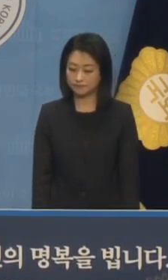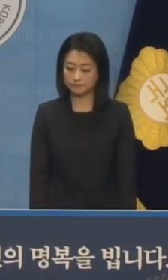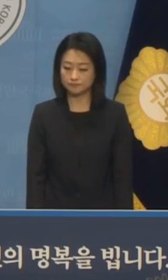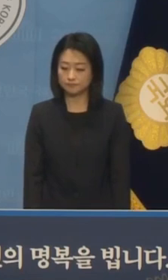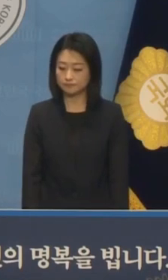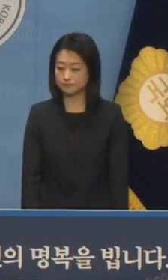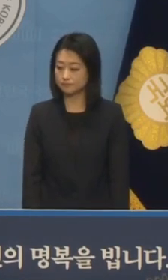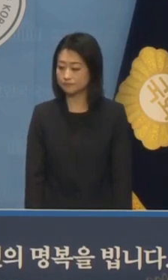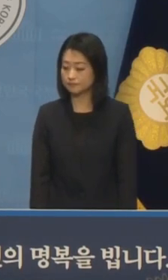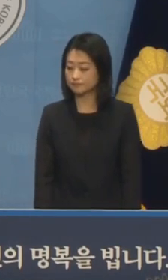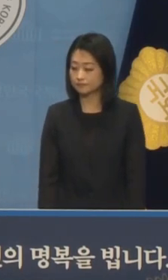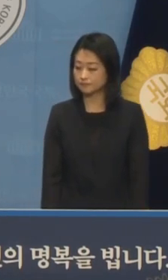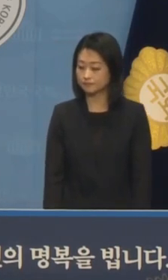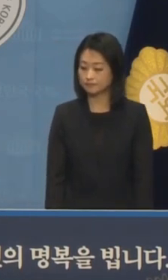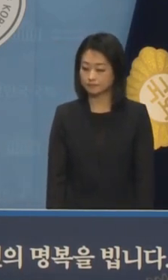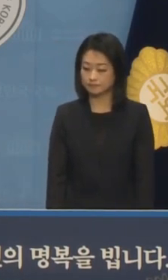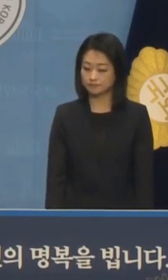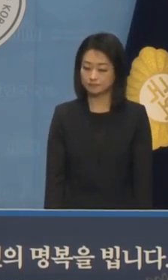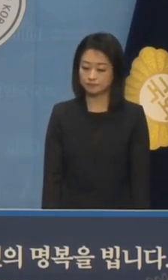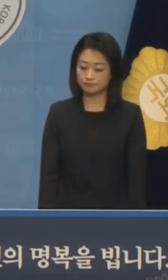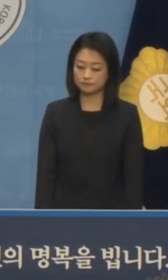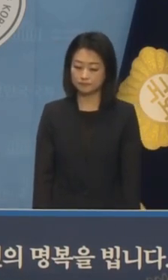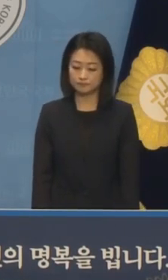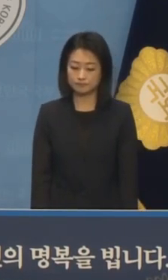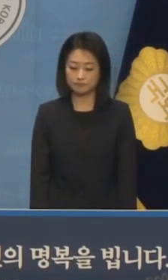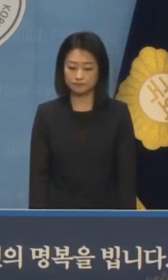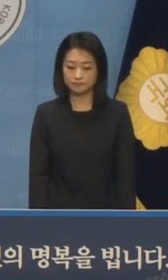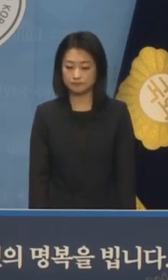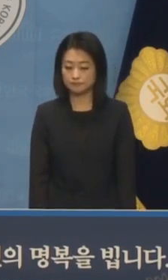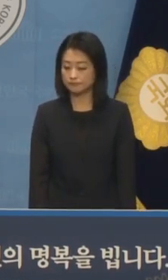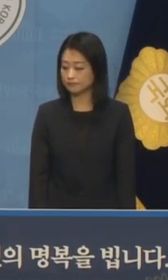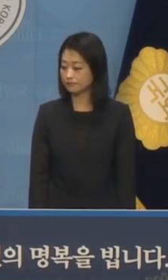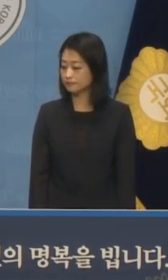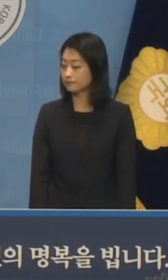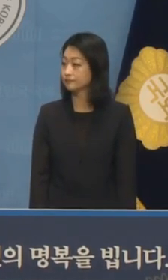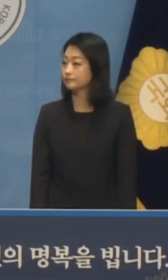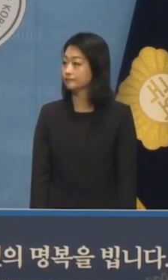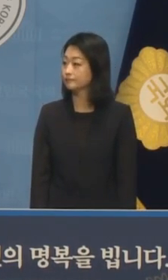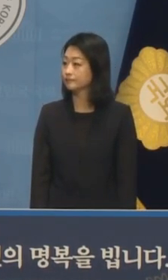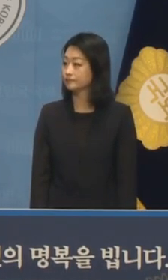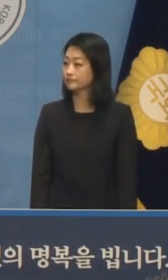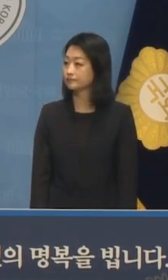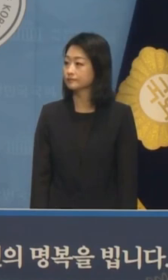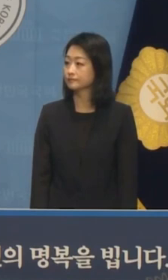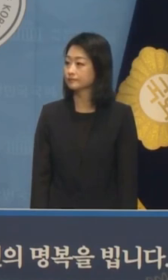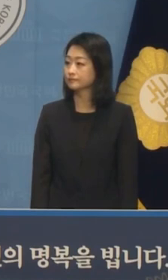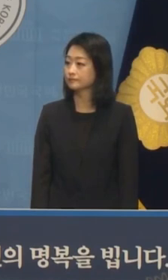뭐 같이 앞에 같이 아니 앞에 있어요 뭐.